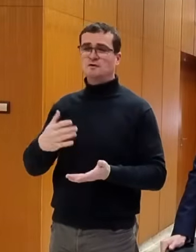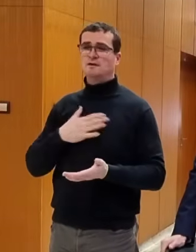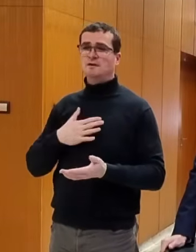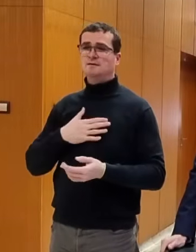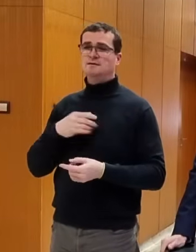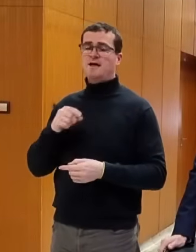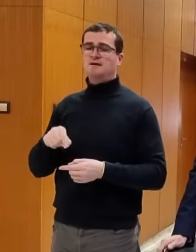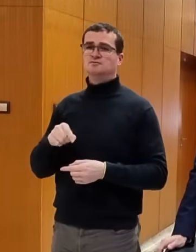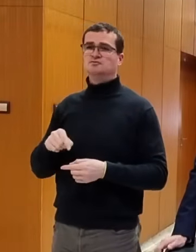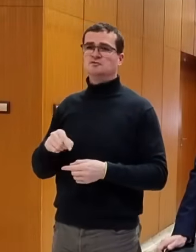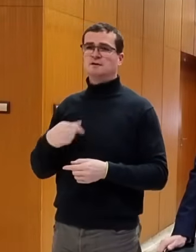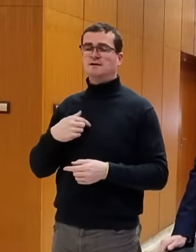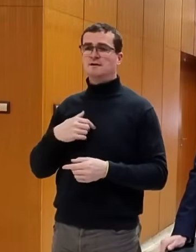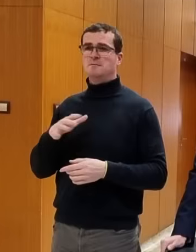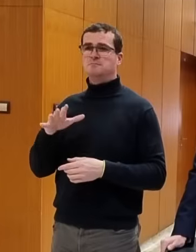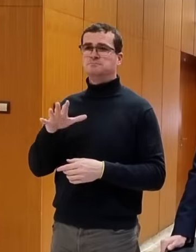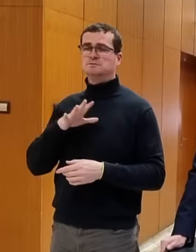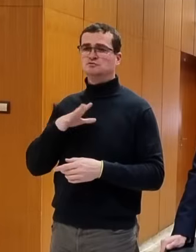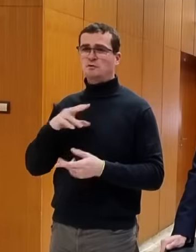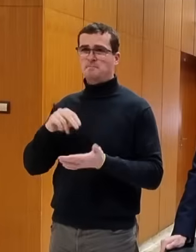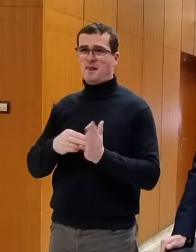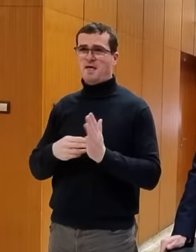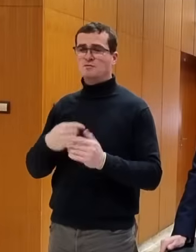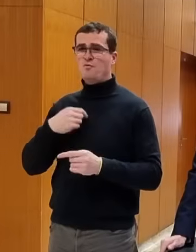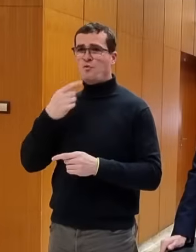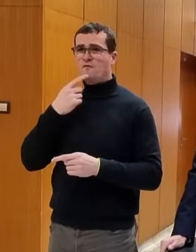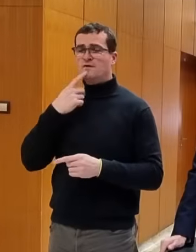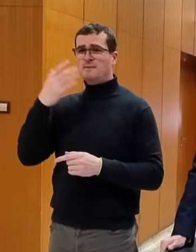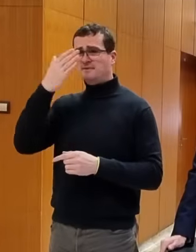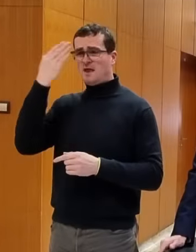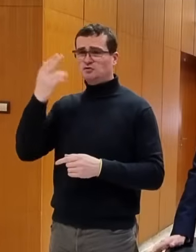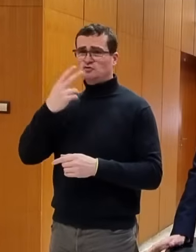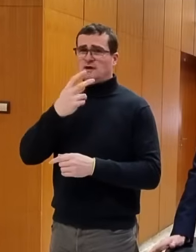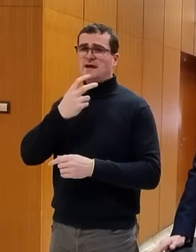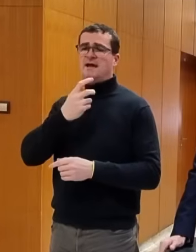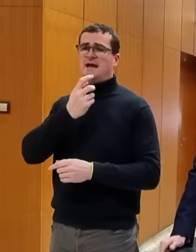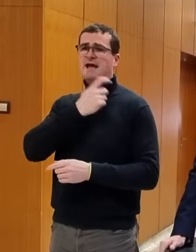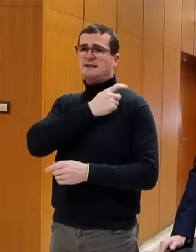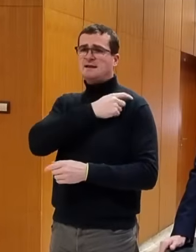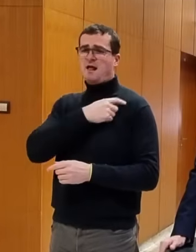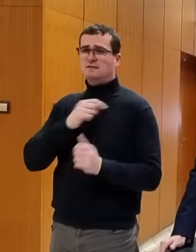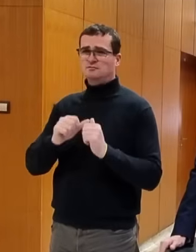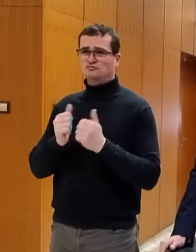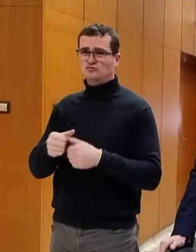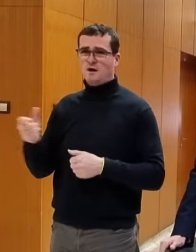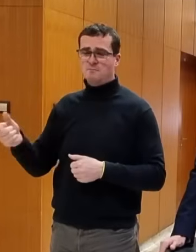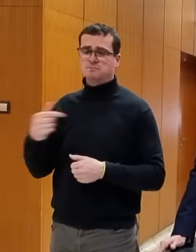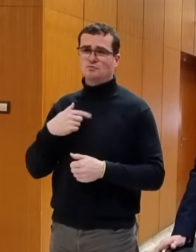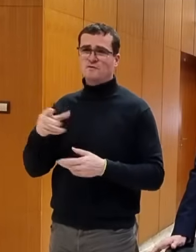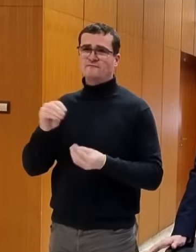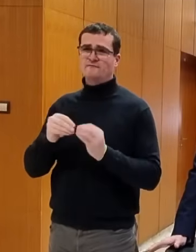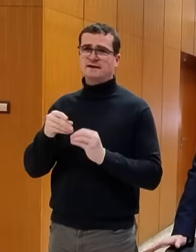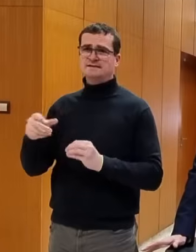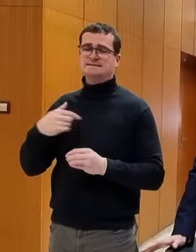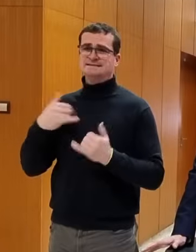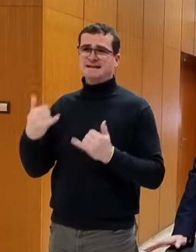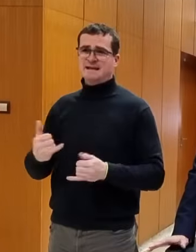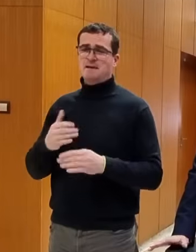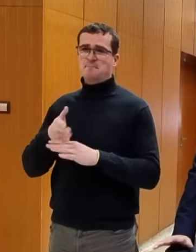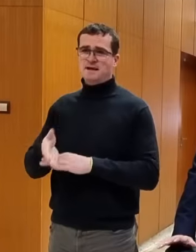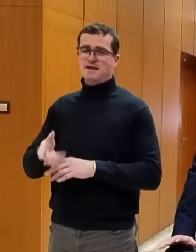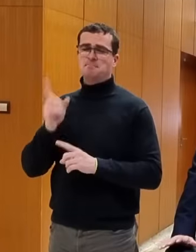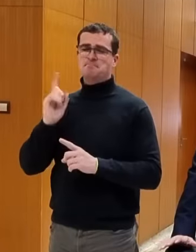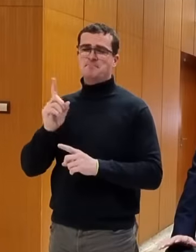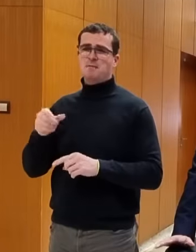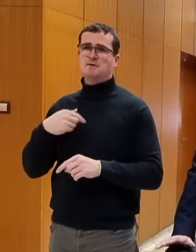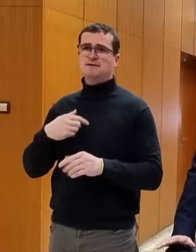naše, by som povedal, bezpečné plány. Rozprával som sa o tom s náčelníkom generálneho štábu a samotným generálnym štábom. To sú veci, ktoré si ideme prejsť. Má to